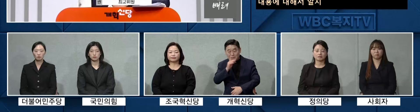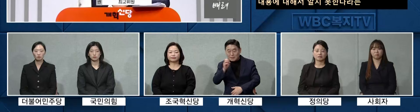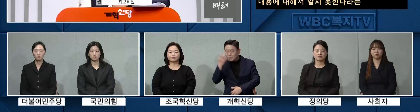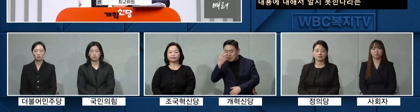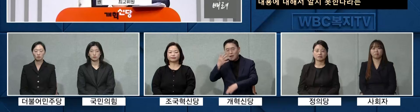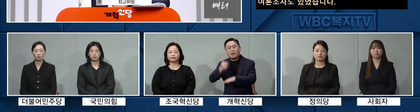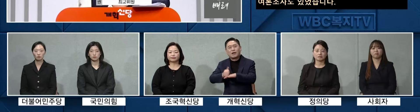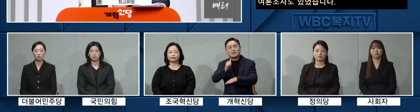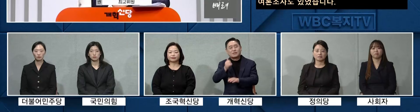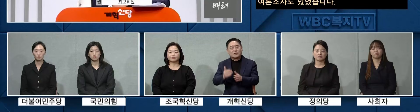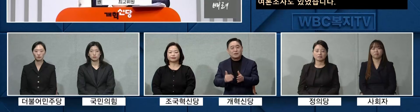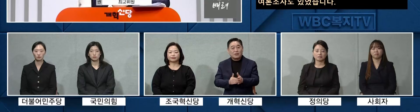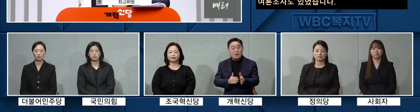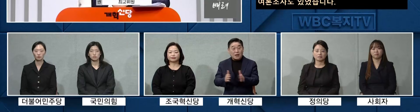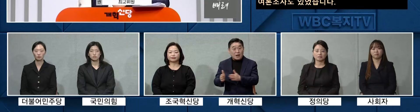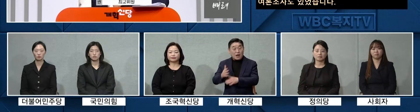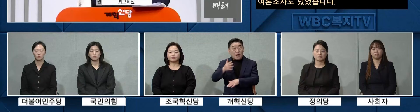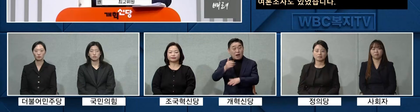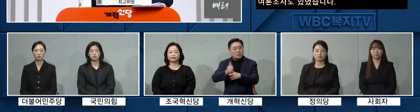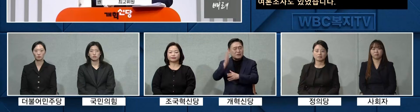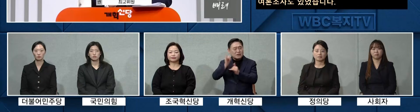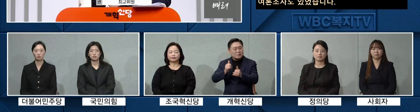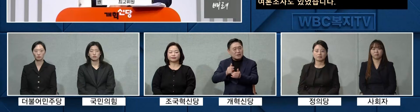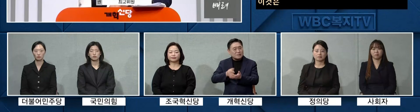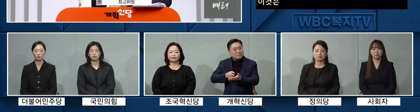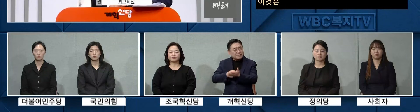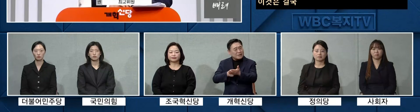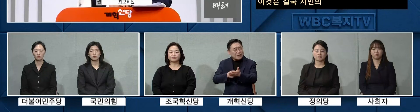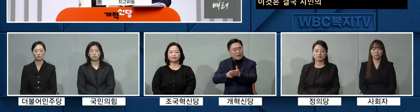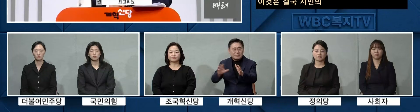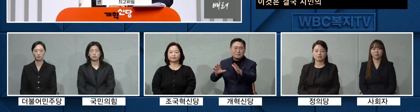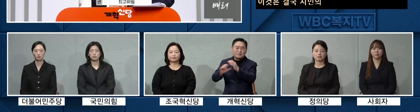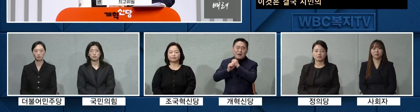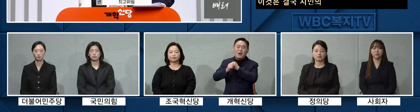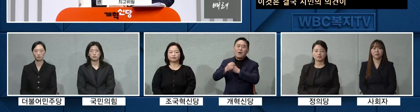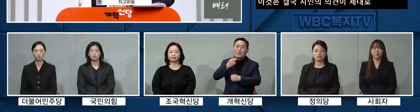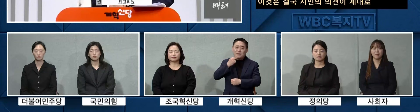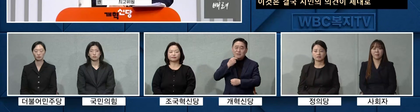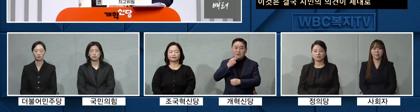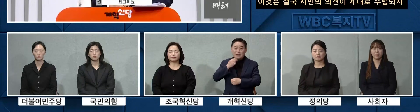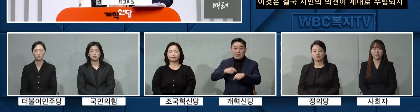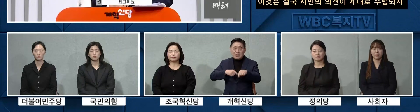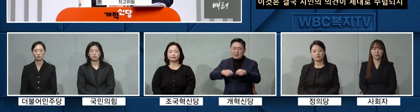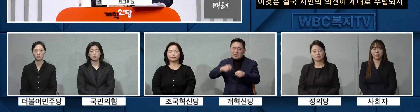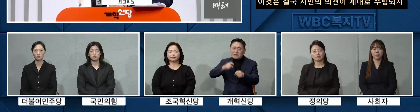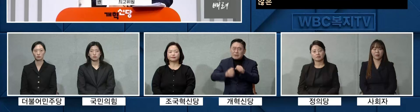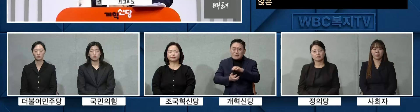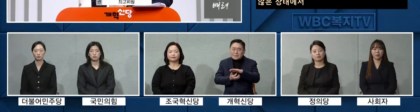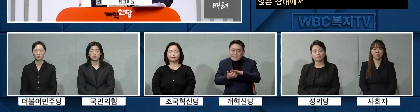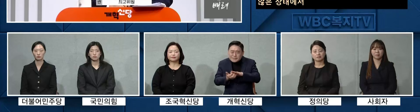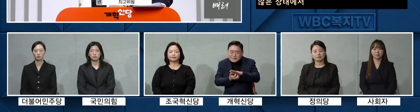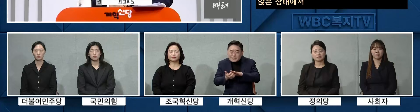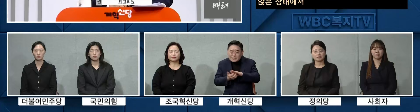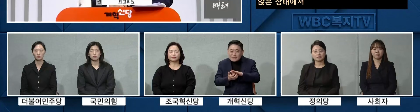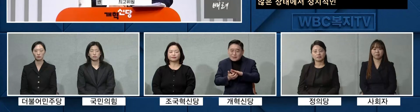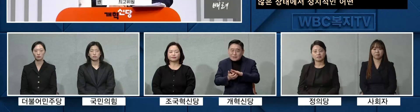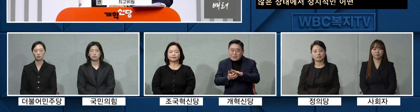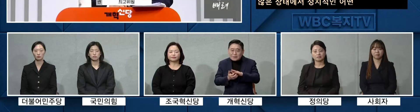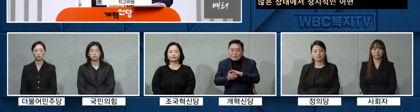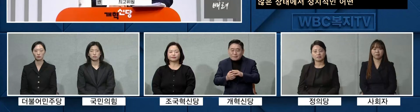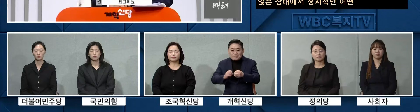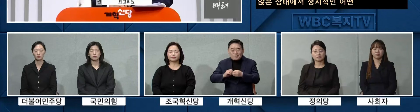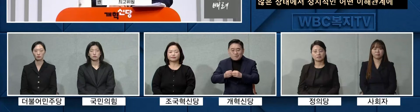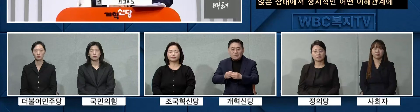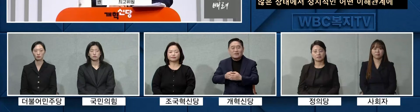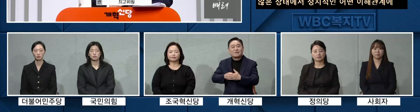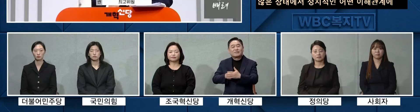있었습니다. 이것은 결국 시민의 의견이 제대로 수렴되지 않은 상태에서 정치적인 어떤 이해관계에 따라서 졸속 추진이